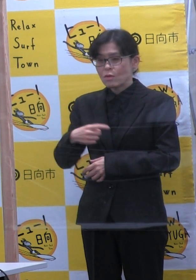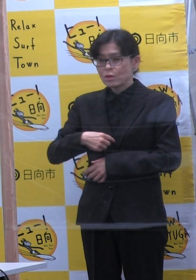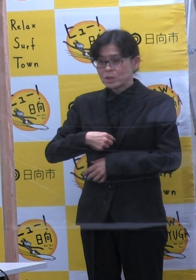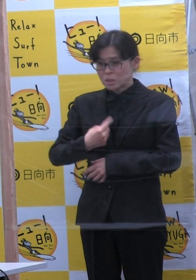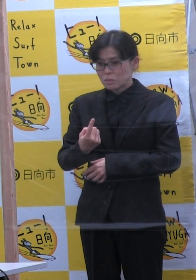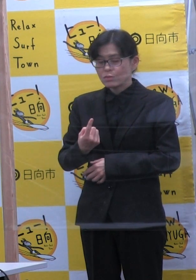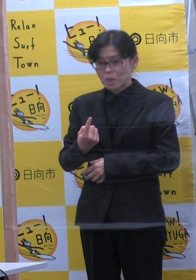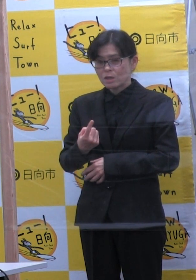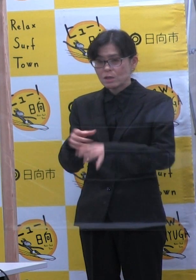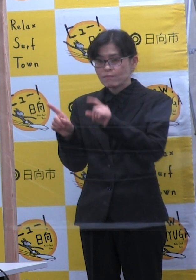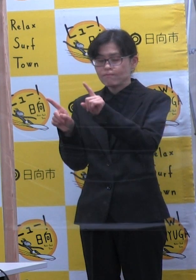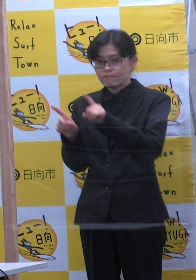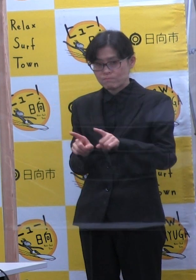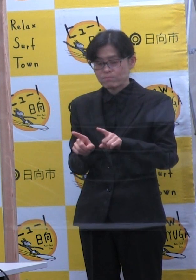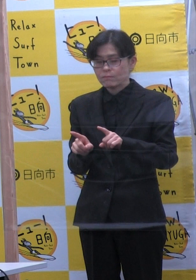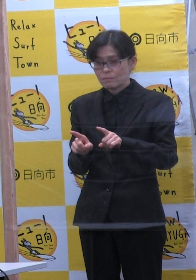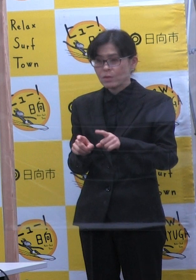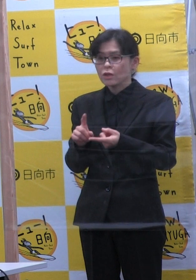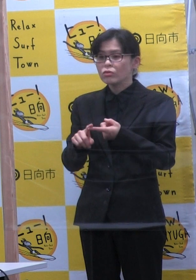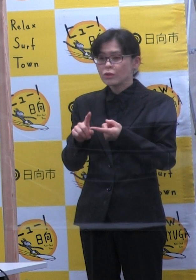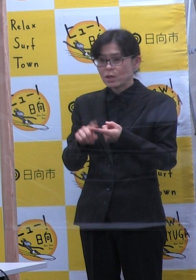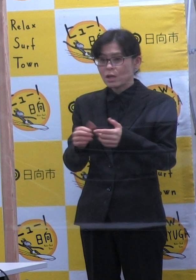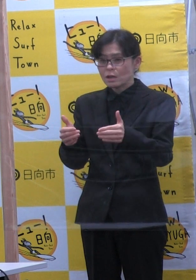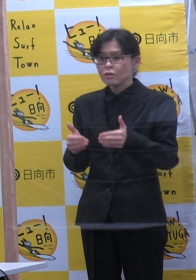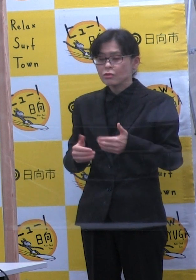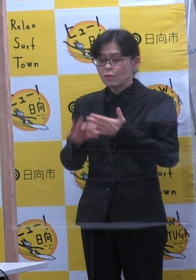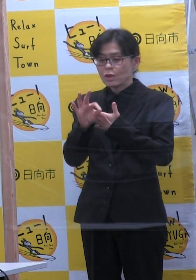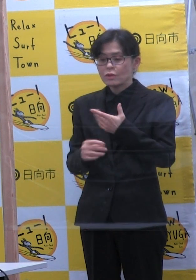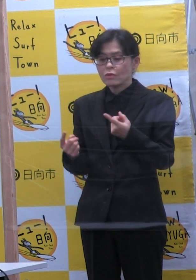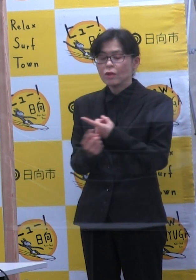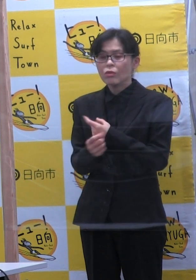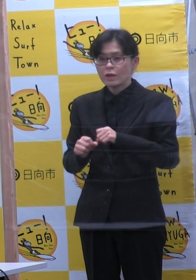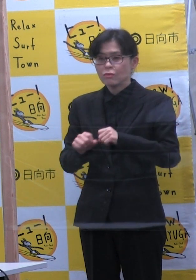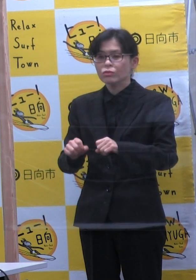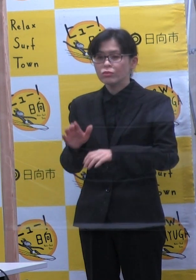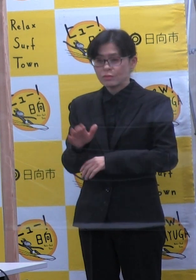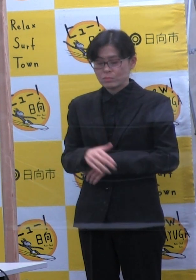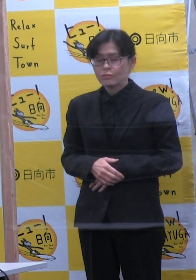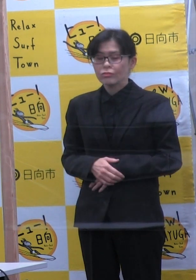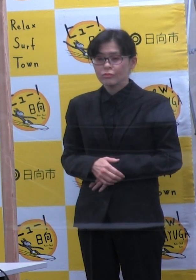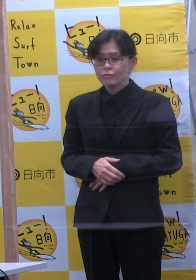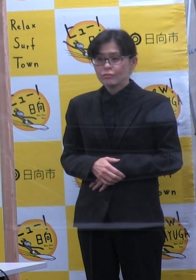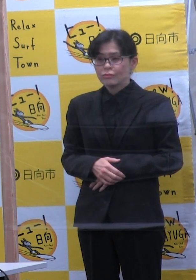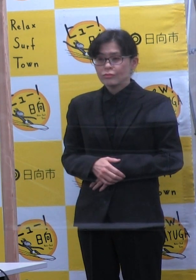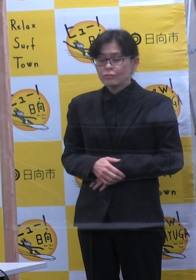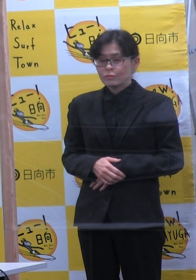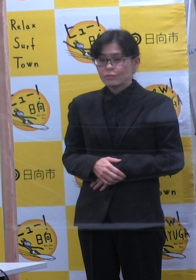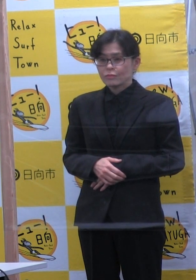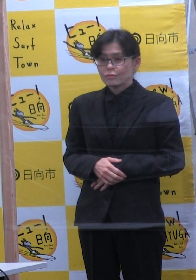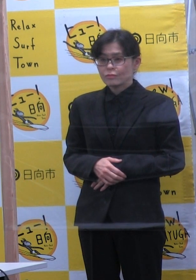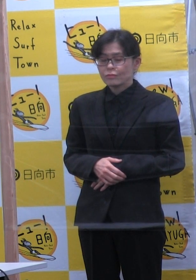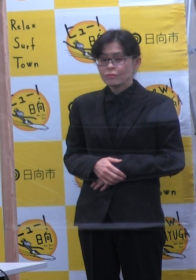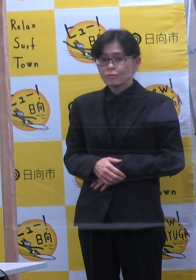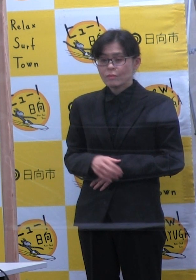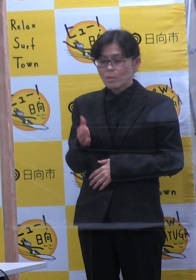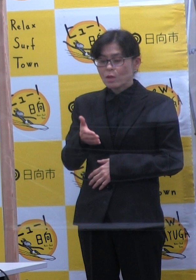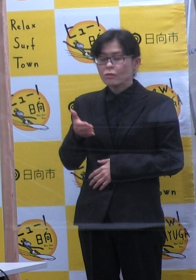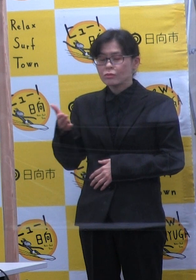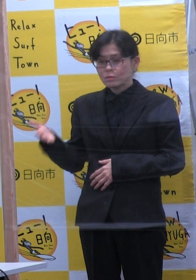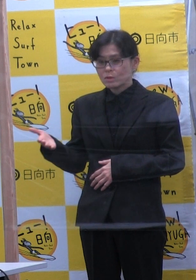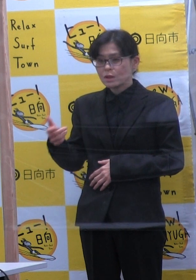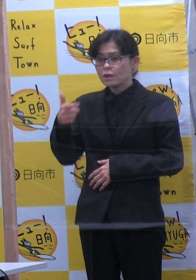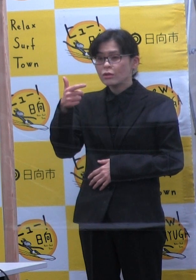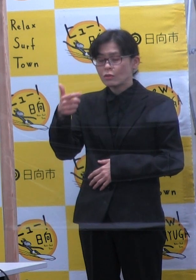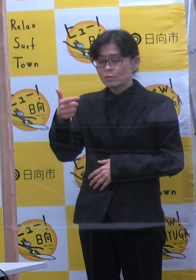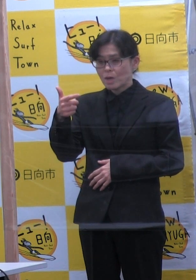に減額することについて所要の改正を行うものであります。次に6